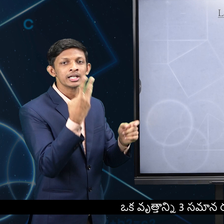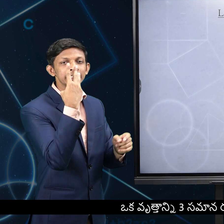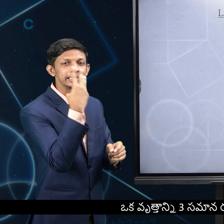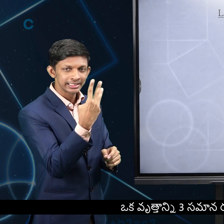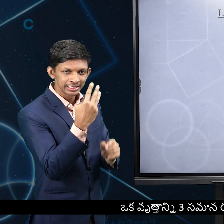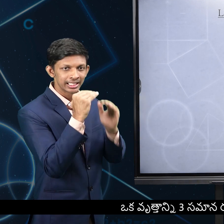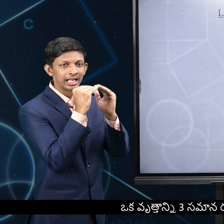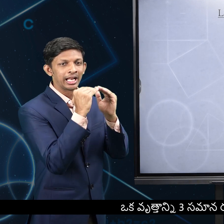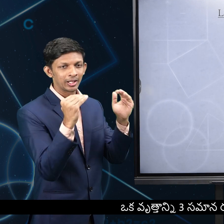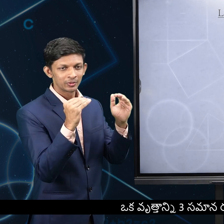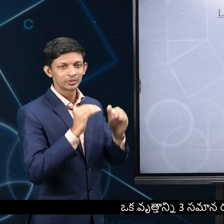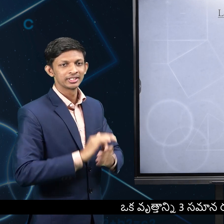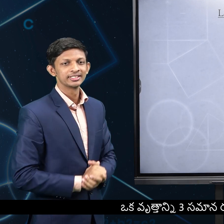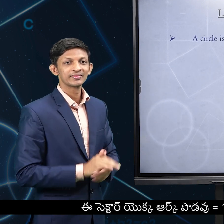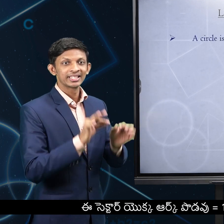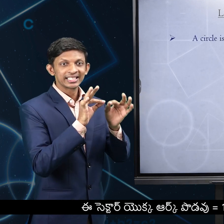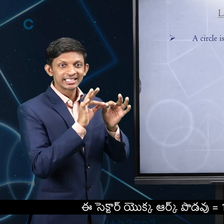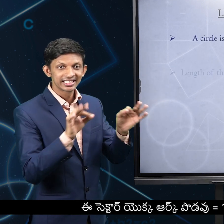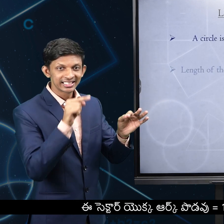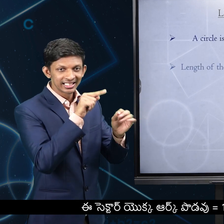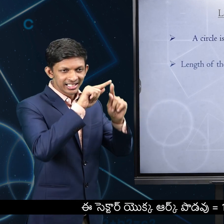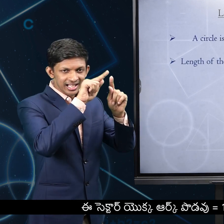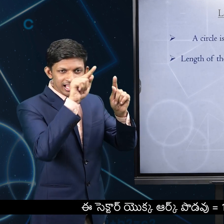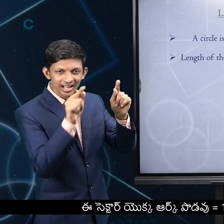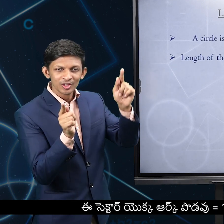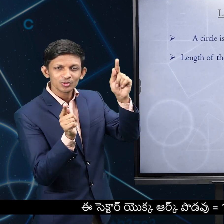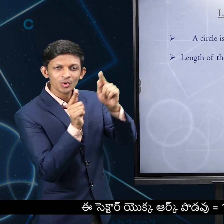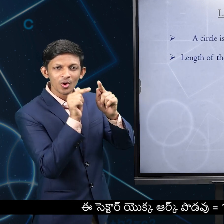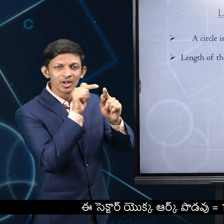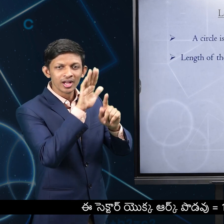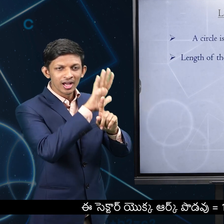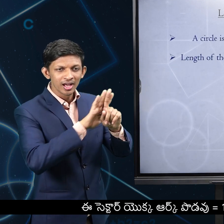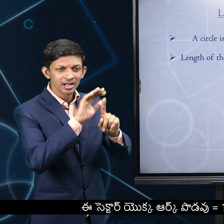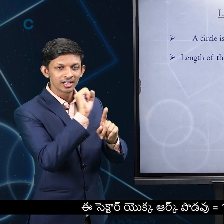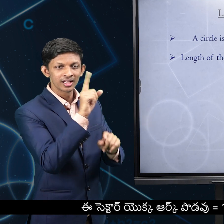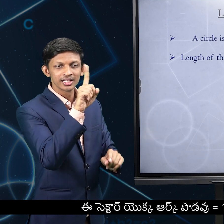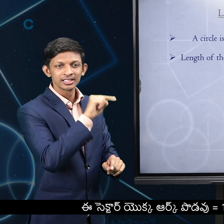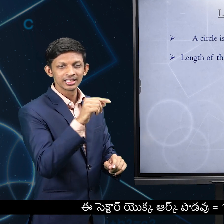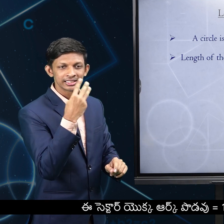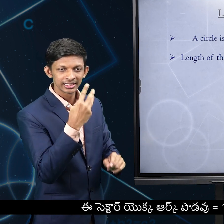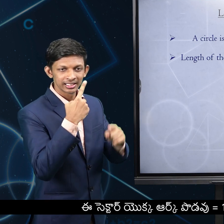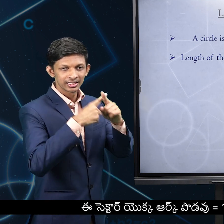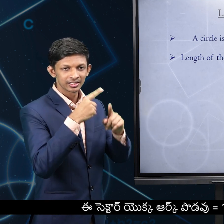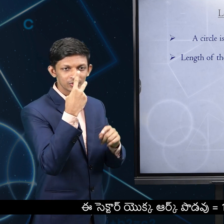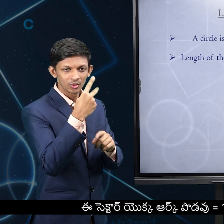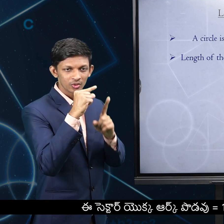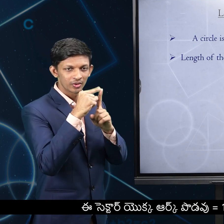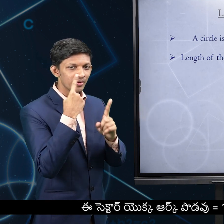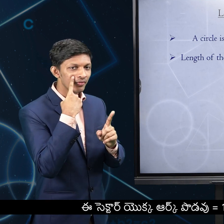రంగాలుగా విభజించినట్లయితే ఈ సెక్టార్ యొక్క ఆర్క్ పొడవు ఈజ్ ఈక్వల్ టు 1/3 ఇంటూ 2πr ఈజ్